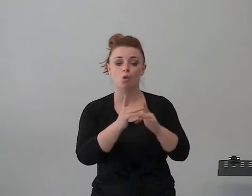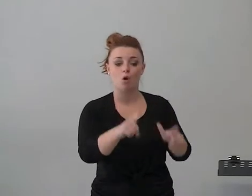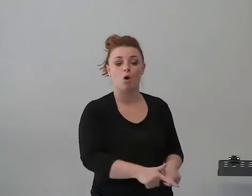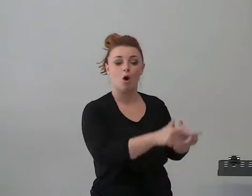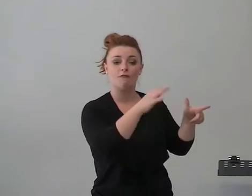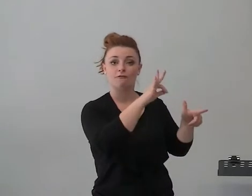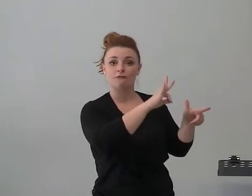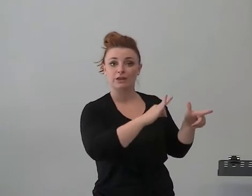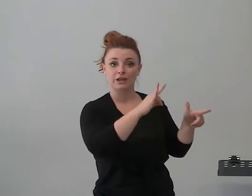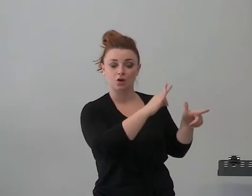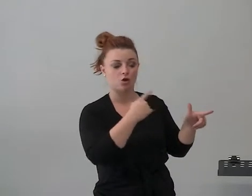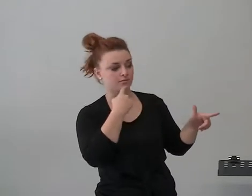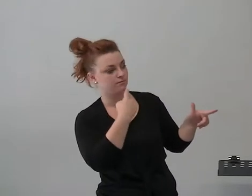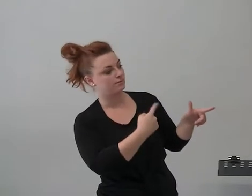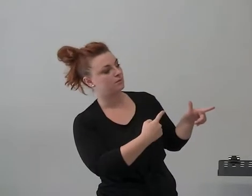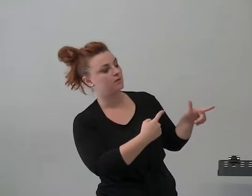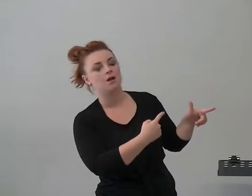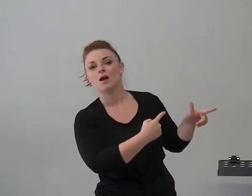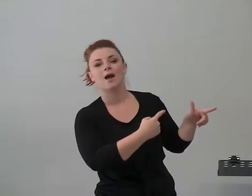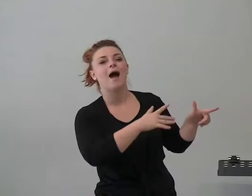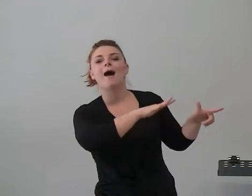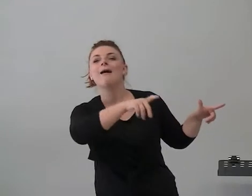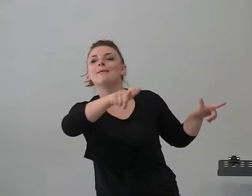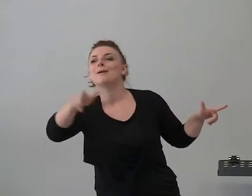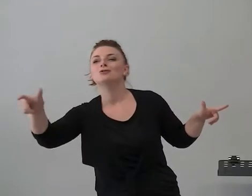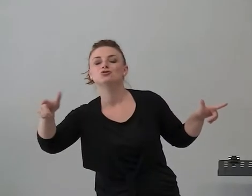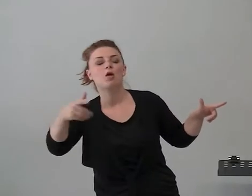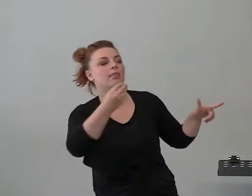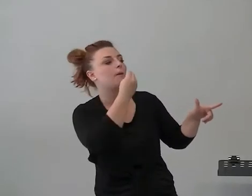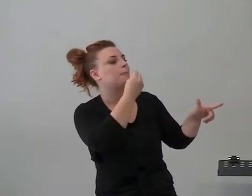da te. E i suoi discepoli udirono. Ok?